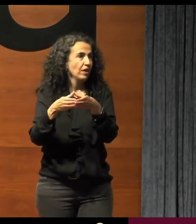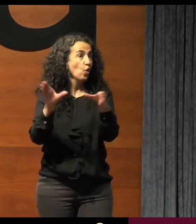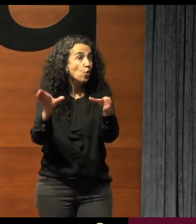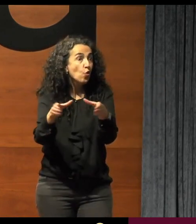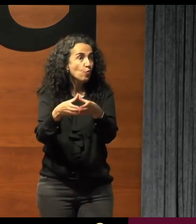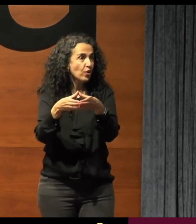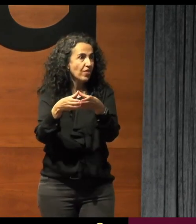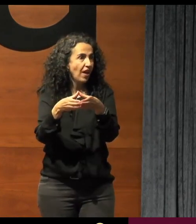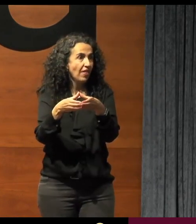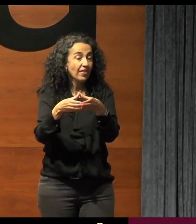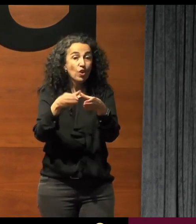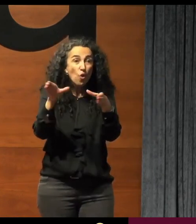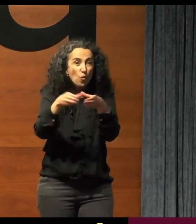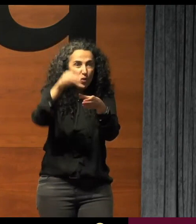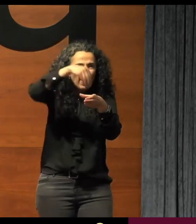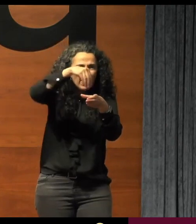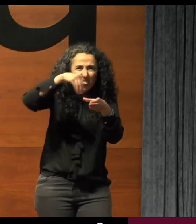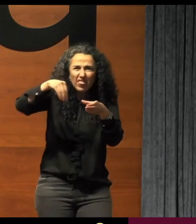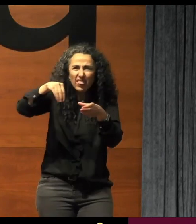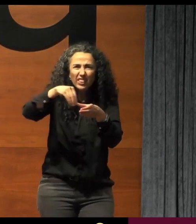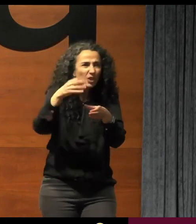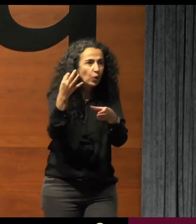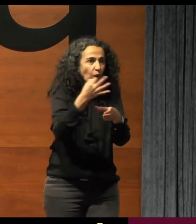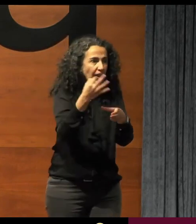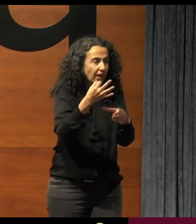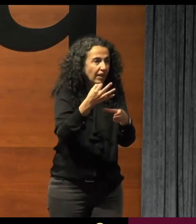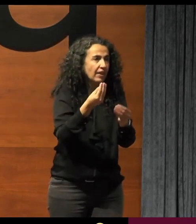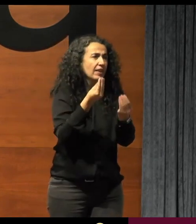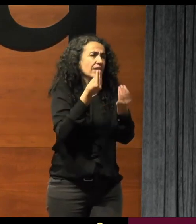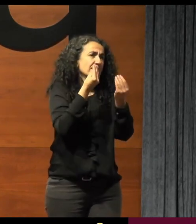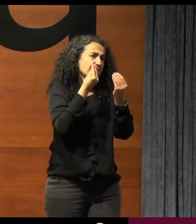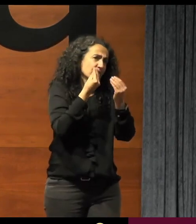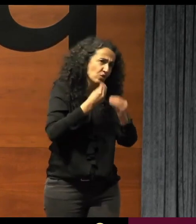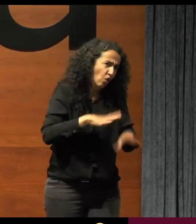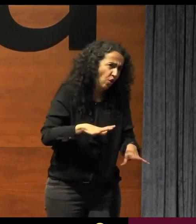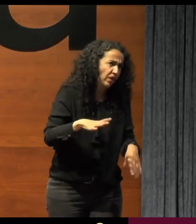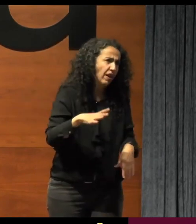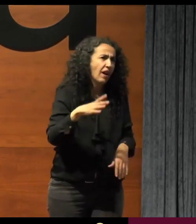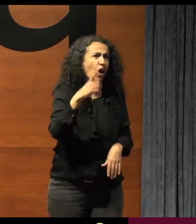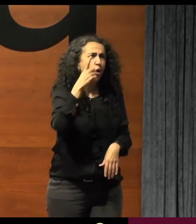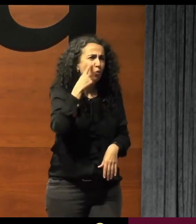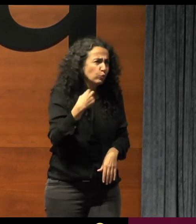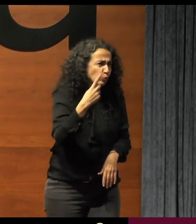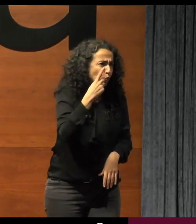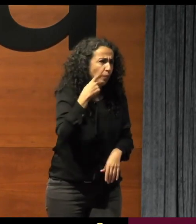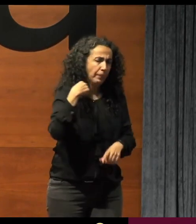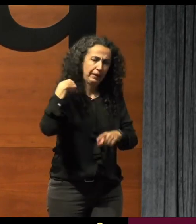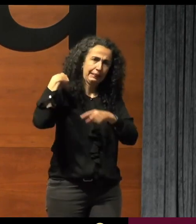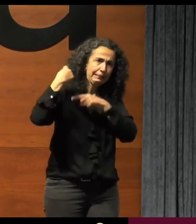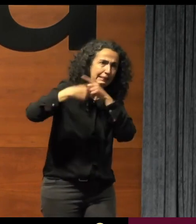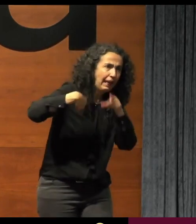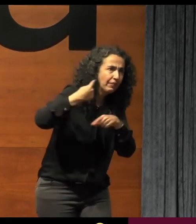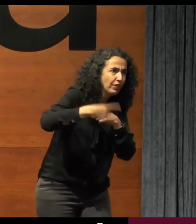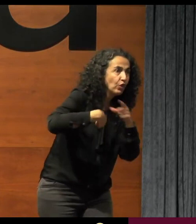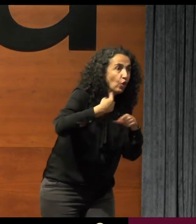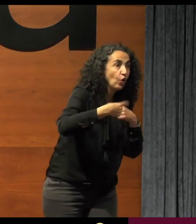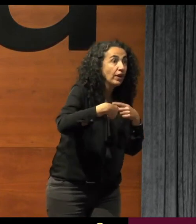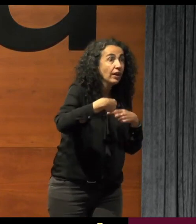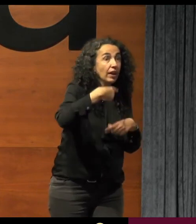lengua es aprender también a qué comunidad pertenece, de qué está compuesta esta comunidad, cuáles son sus costumbres,